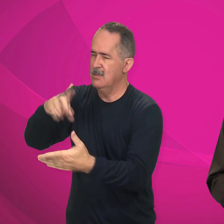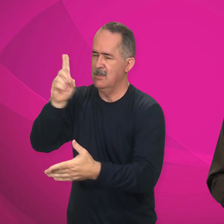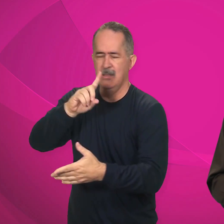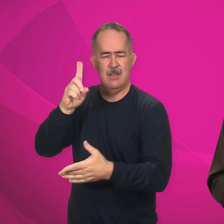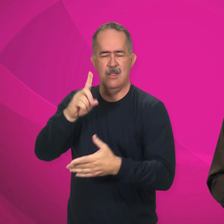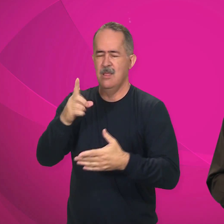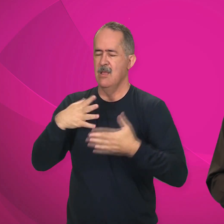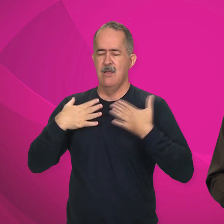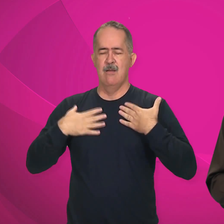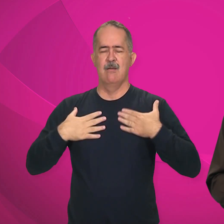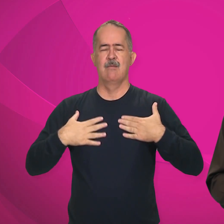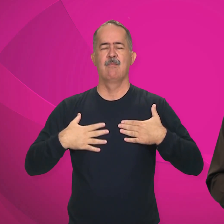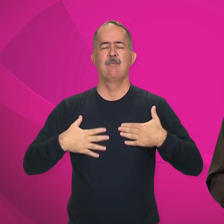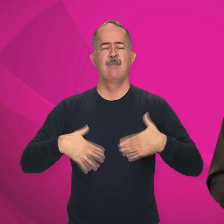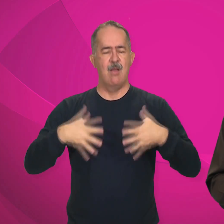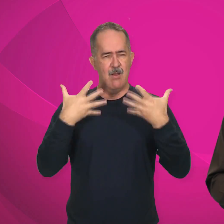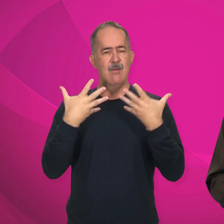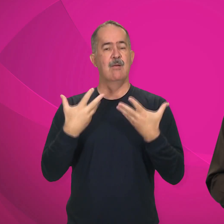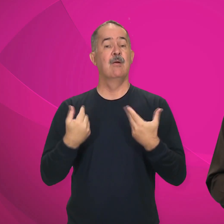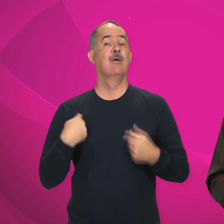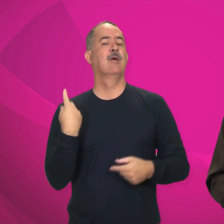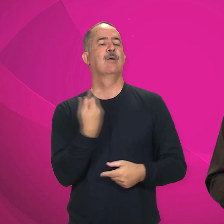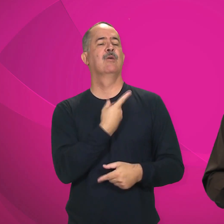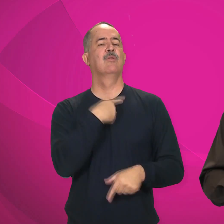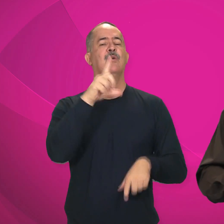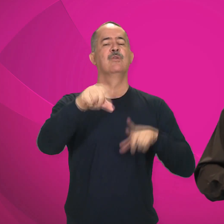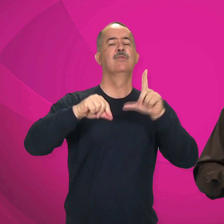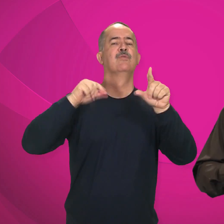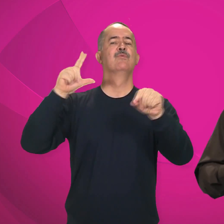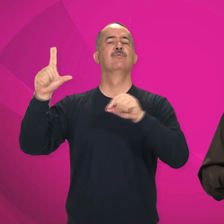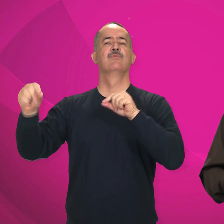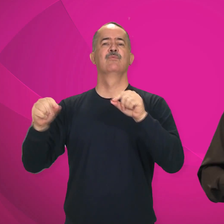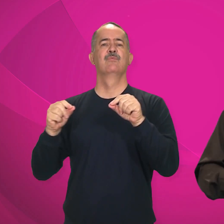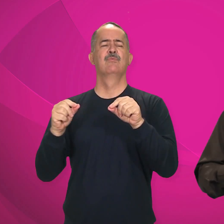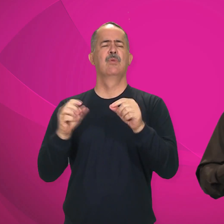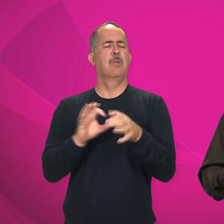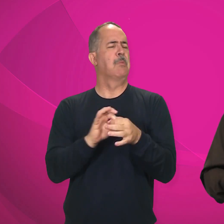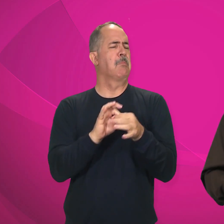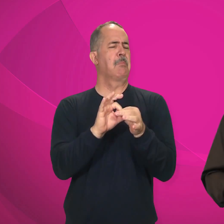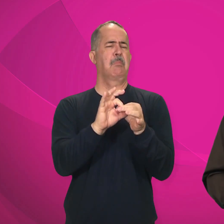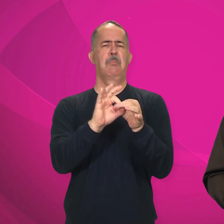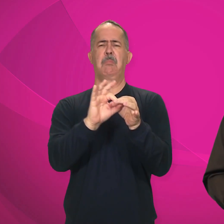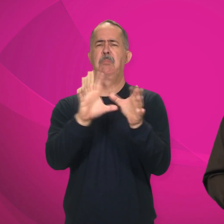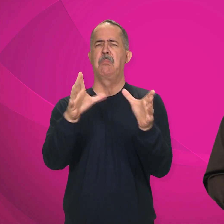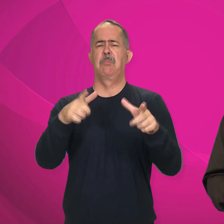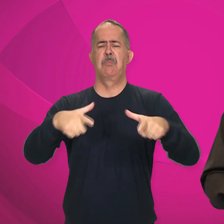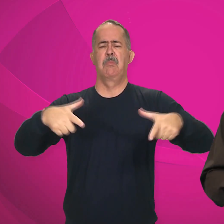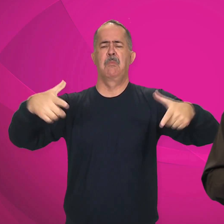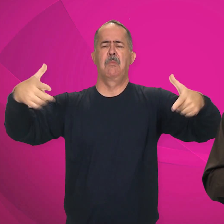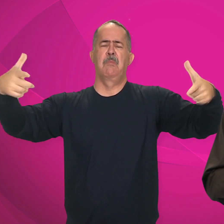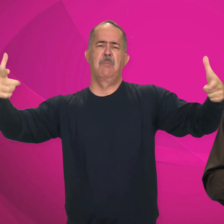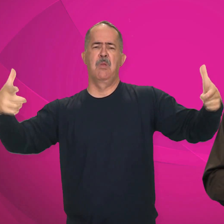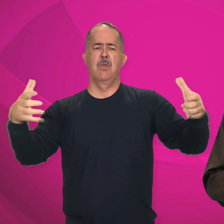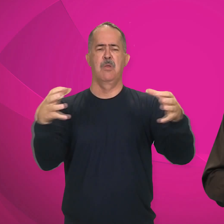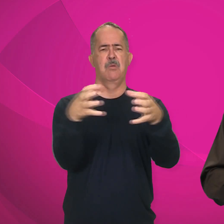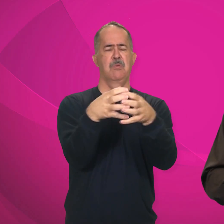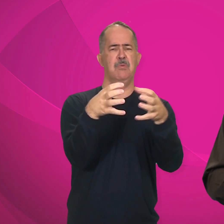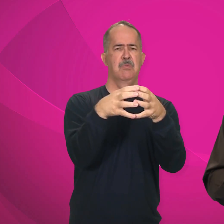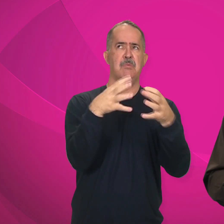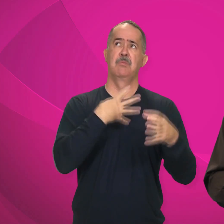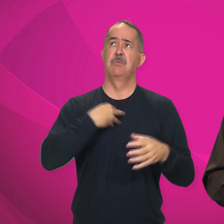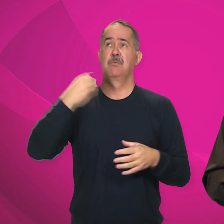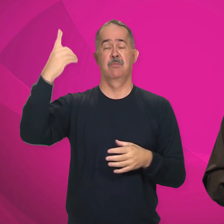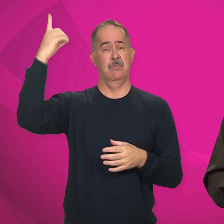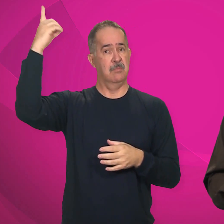Ele é tolerante com as nossas opções de vida. Deixa cada um crescer com liberdade na